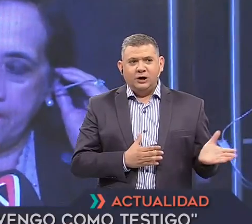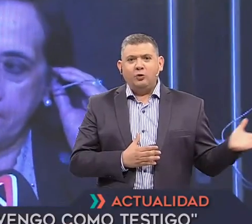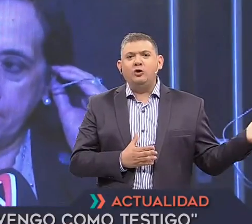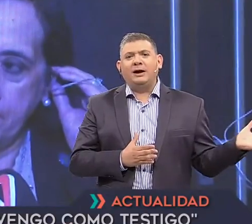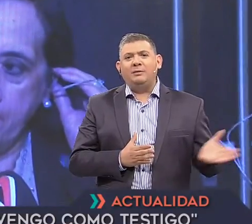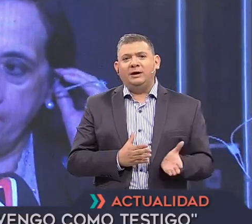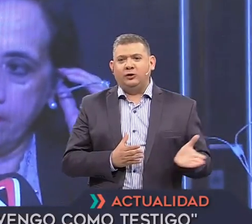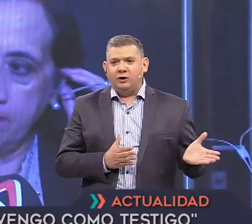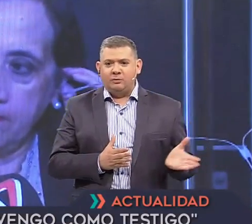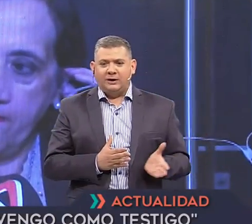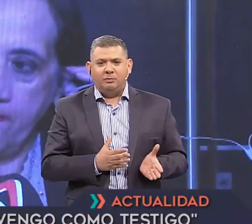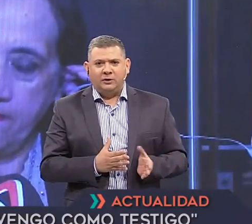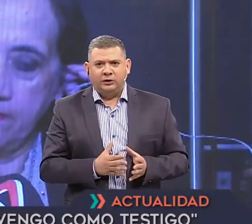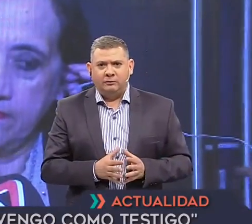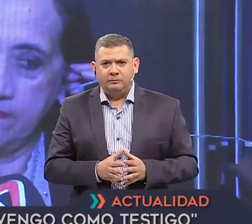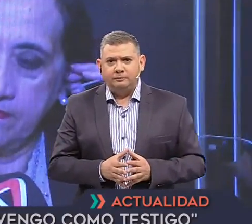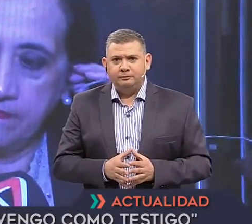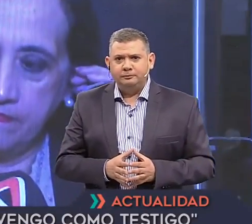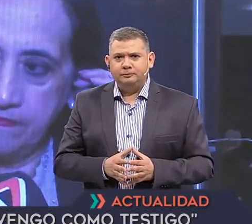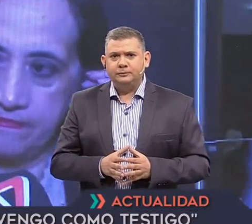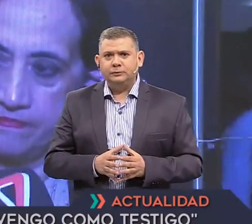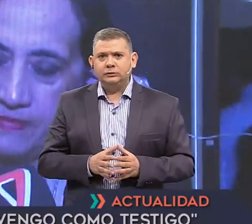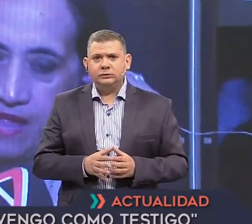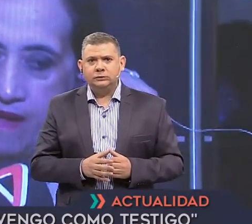tiempos? ¿Cuándo va a cambiar la historia, Norma? ¿Qué opina usted?